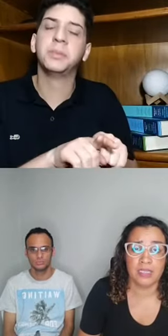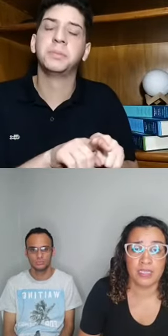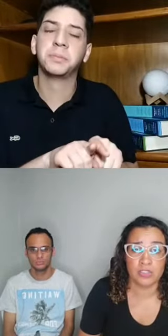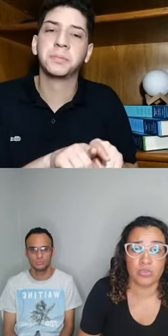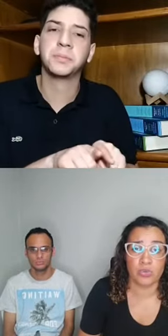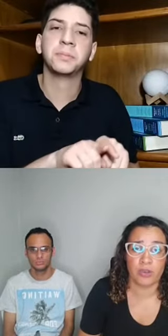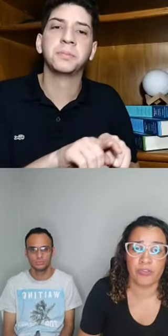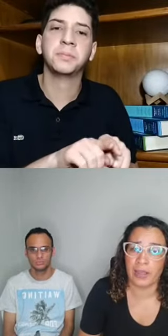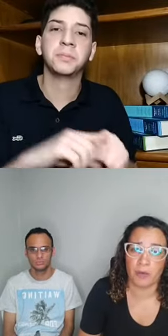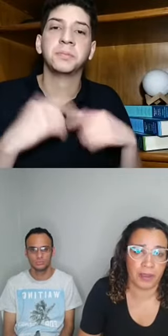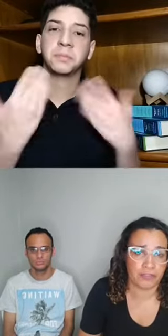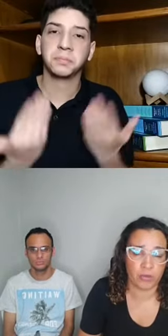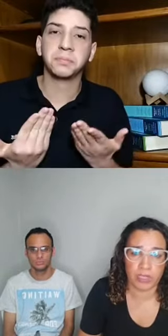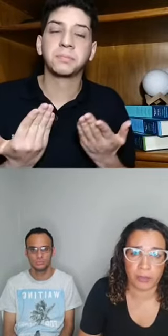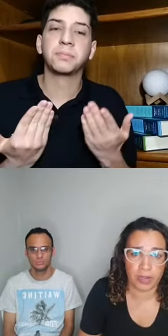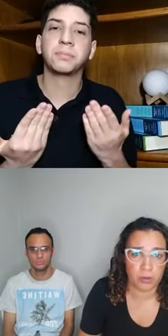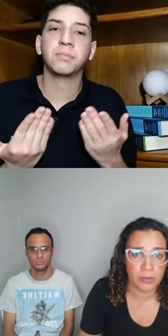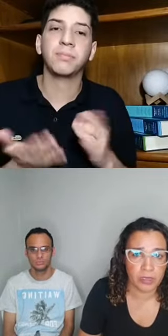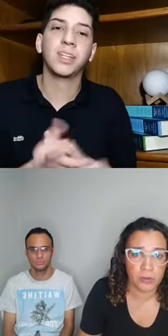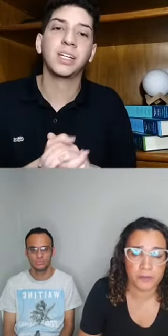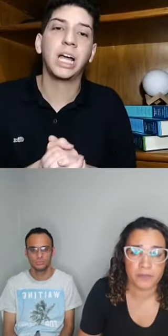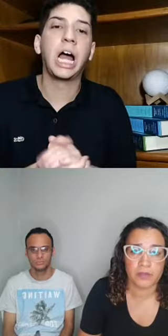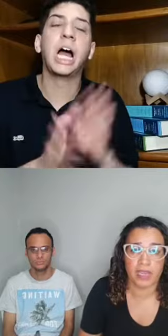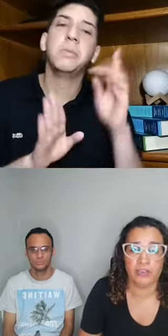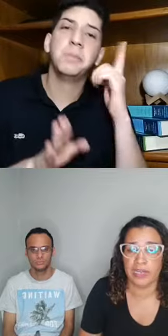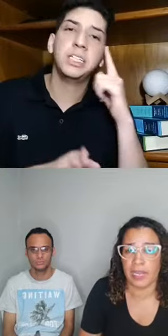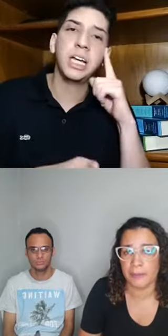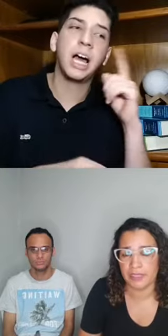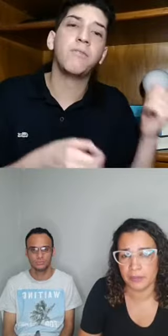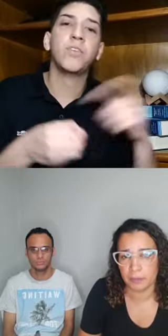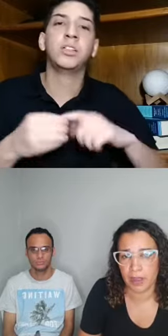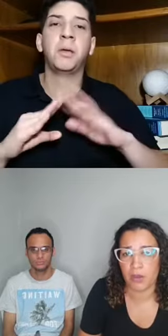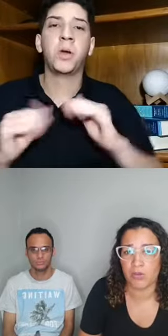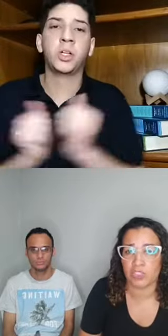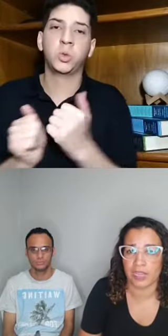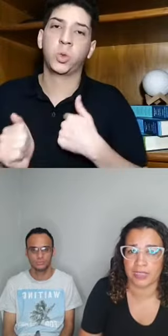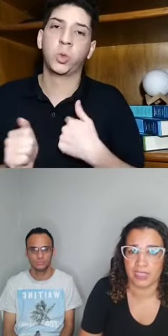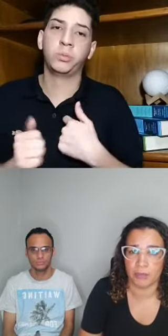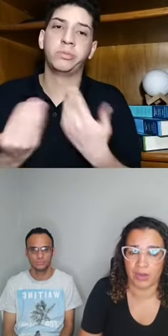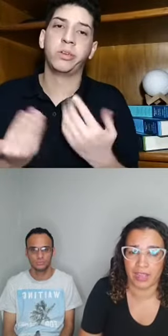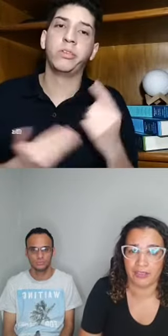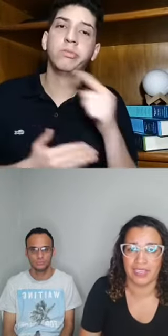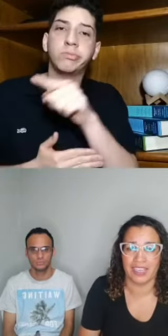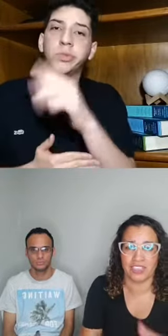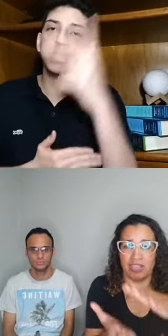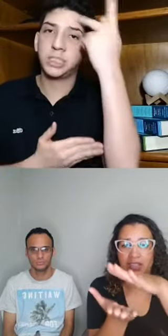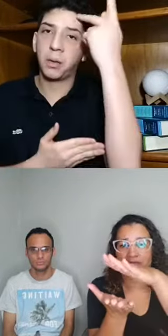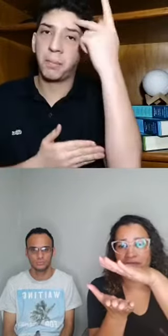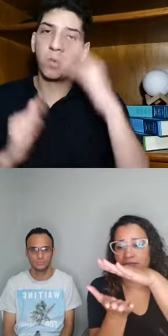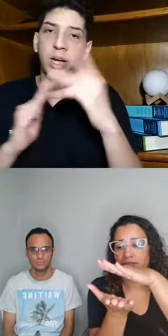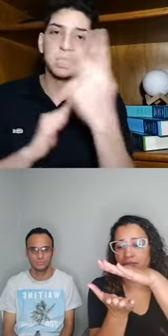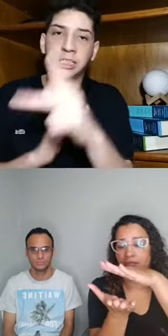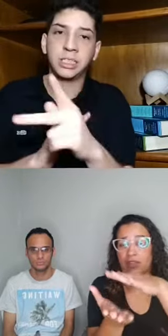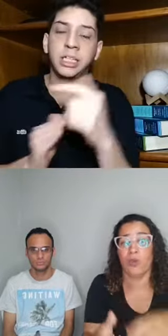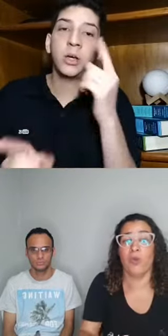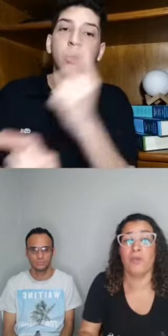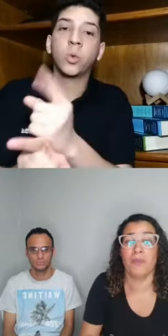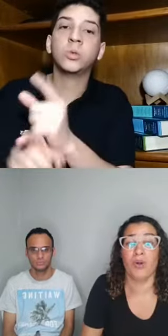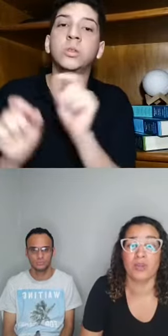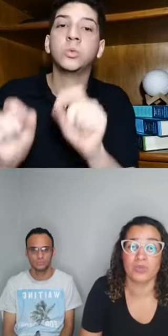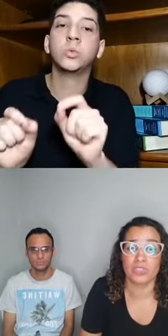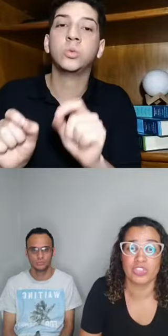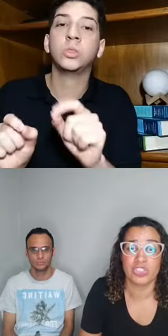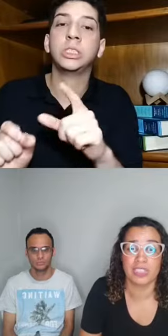E nisso, eu falei, meu pai vai voltar a morar comigo. Aí eu fui lá para São Paulo, onde que a casa que ele morava, e achei